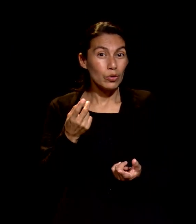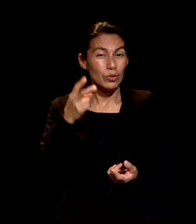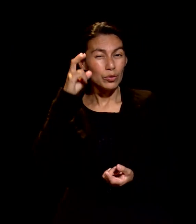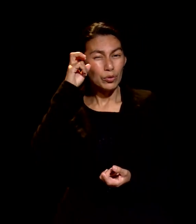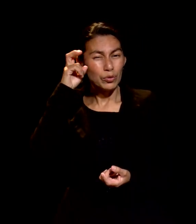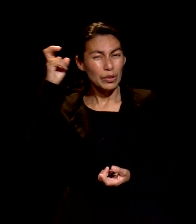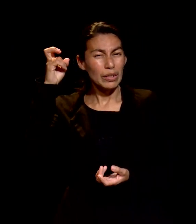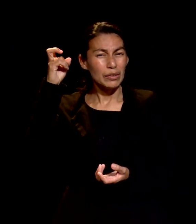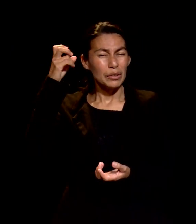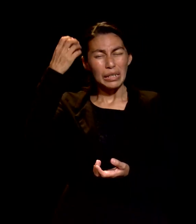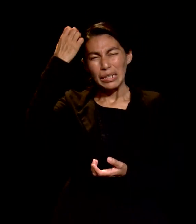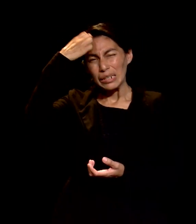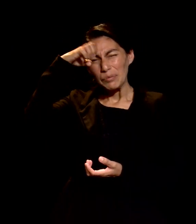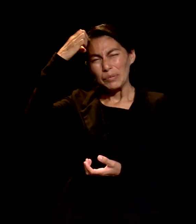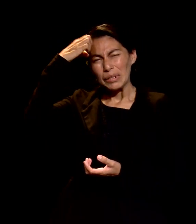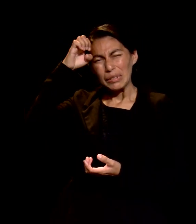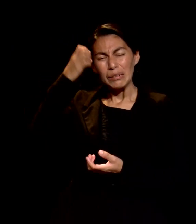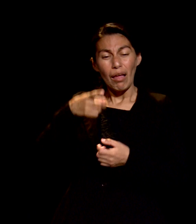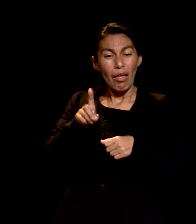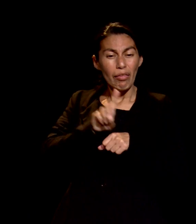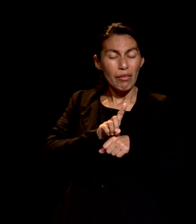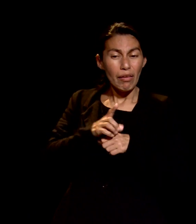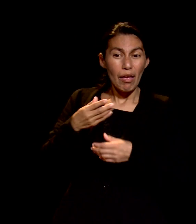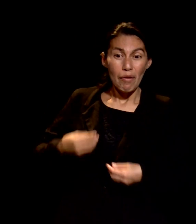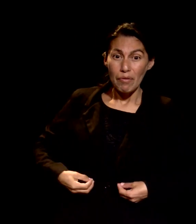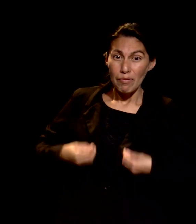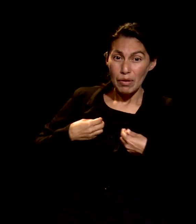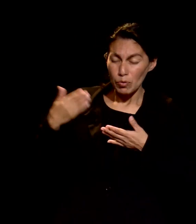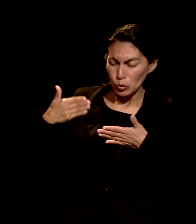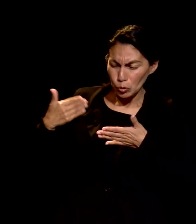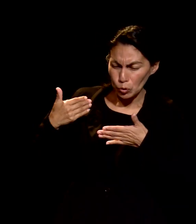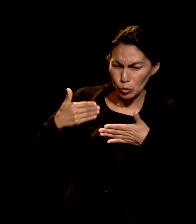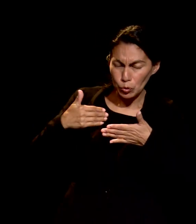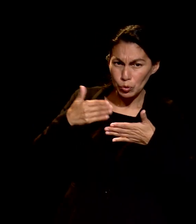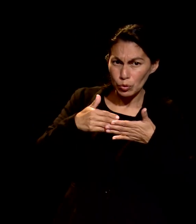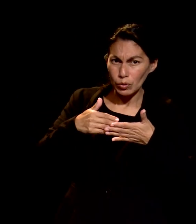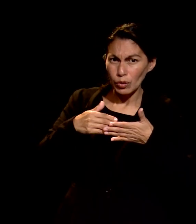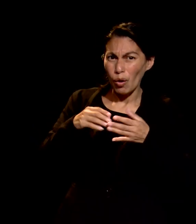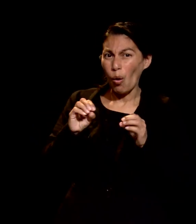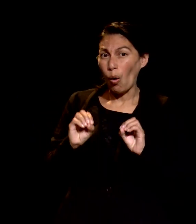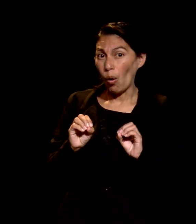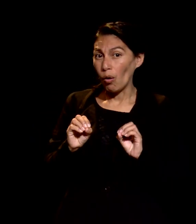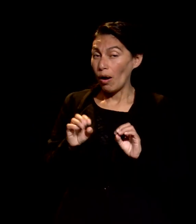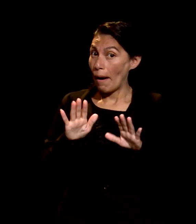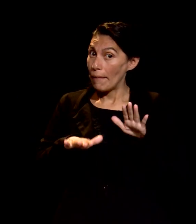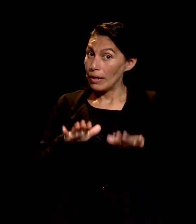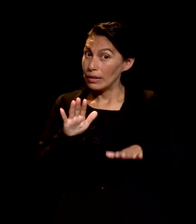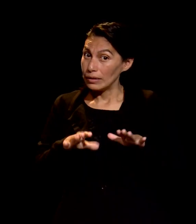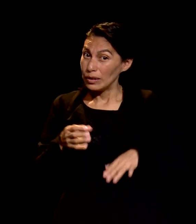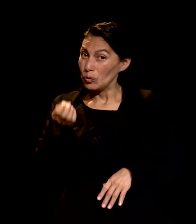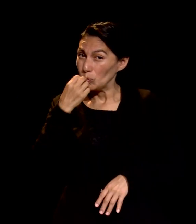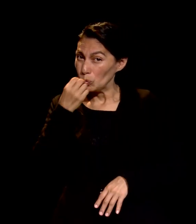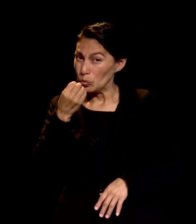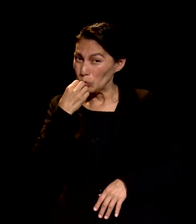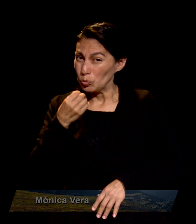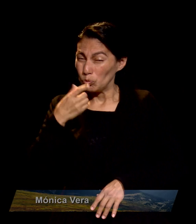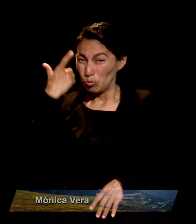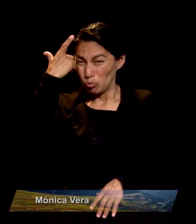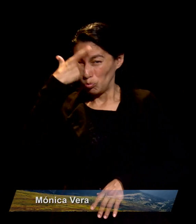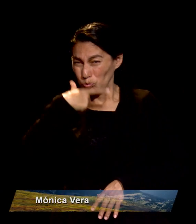producto de las experiencias que tuvimos el día o de alguna cena bastante abundante.